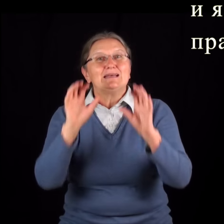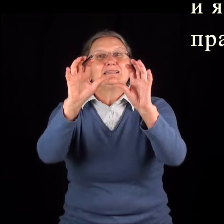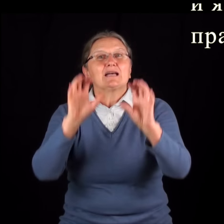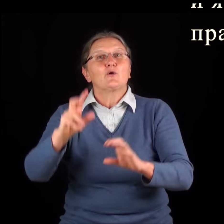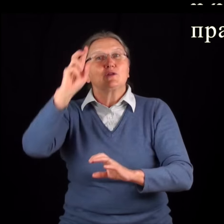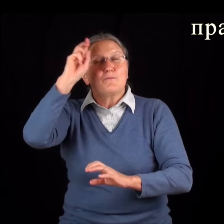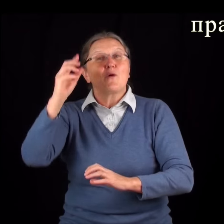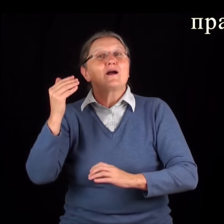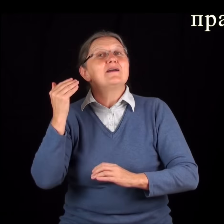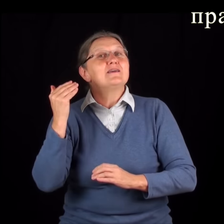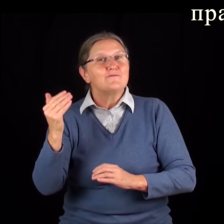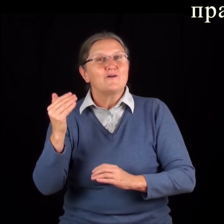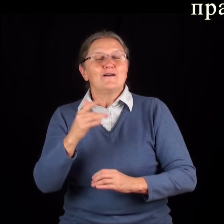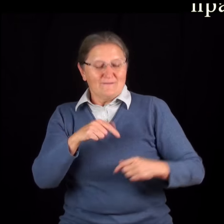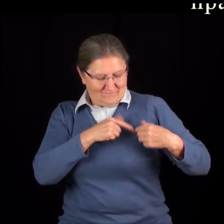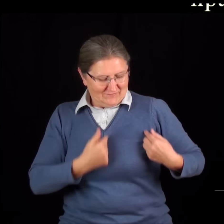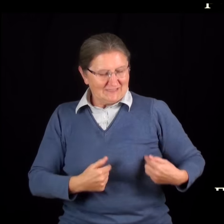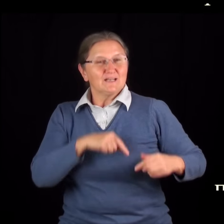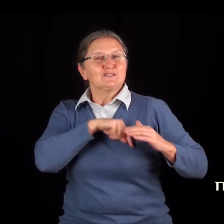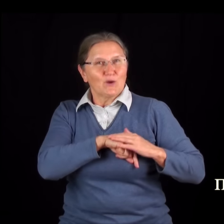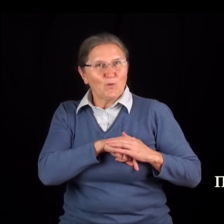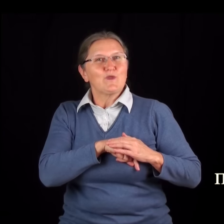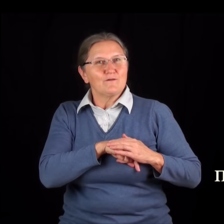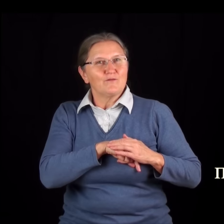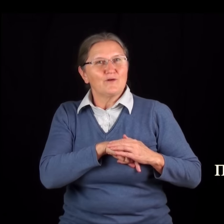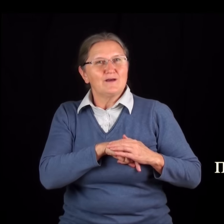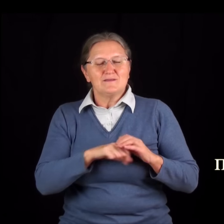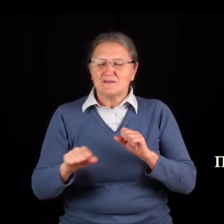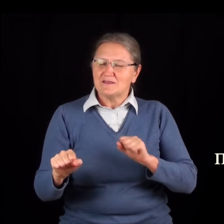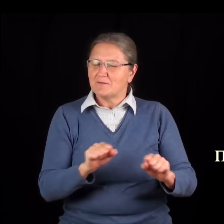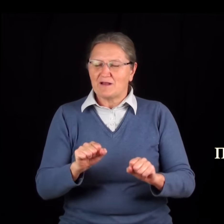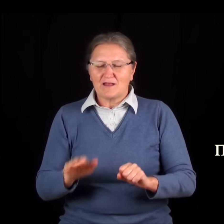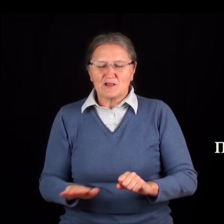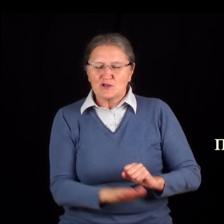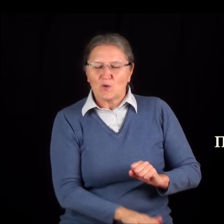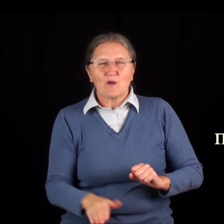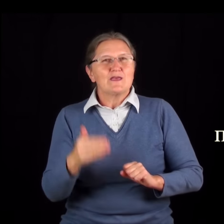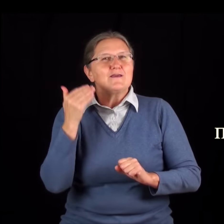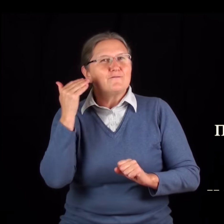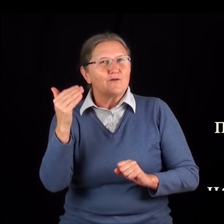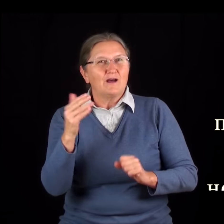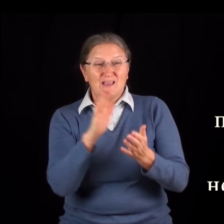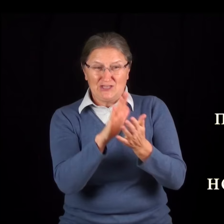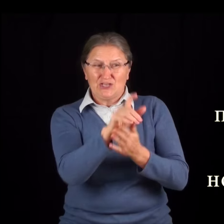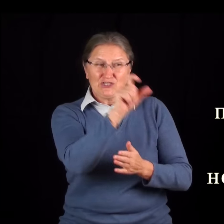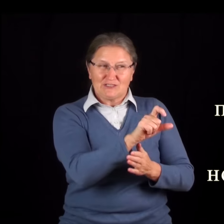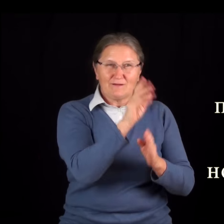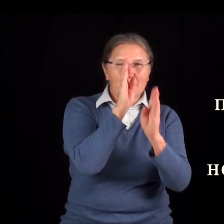Закон Бога его в сердце у него. Не поколеблются стопы его. Нечестивый